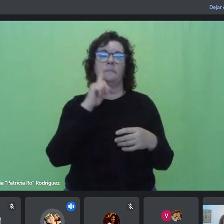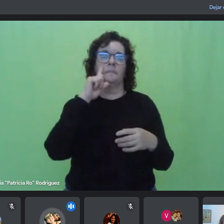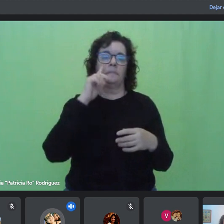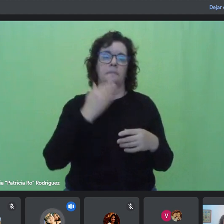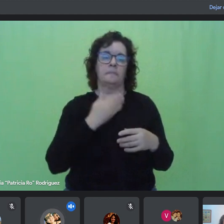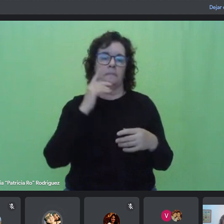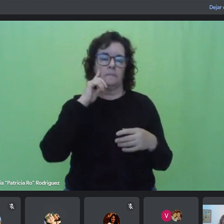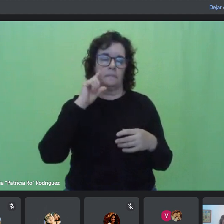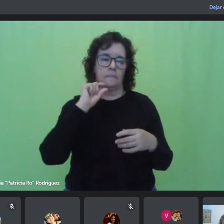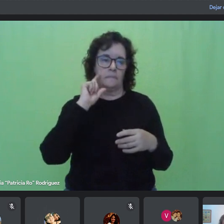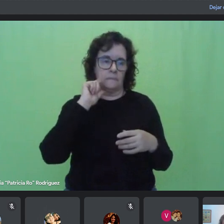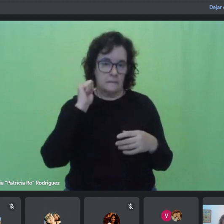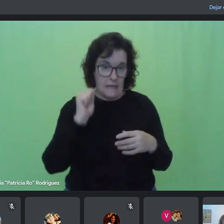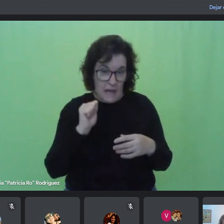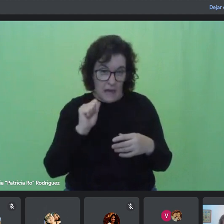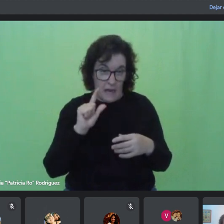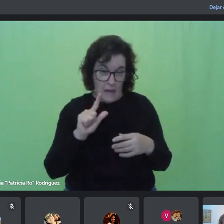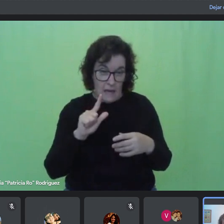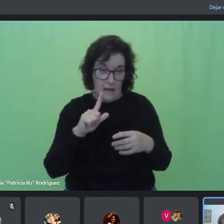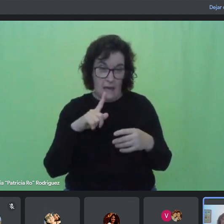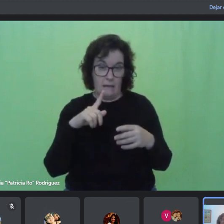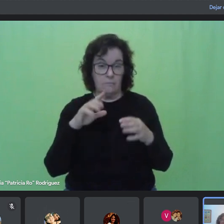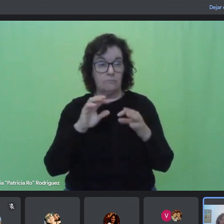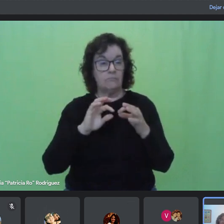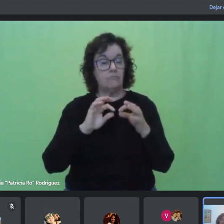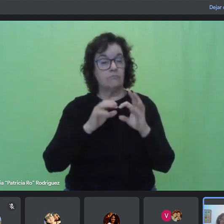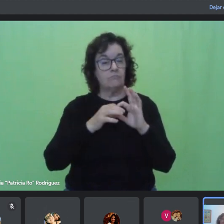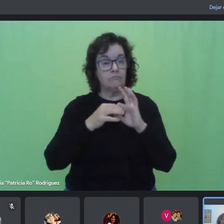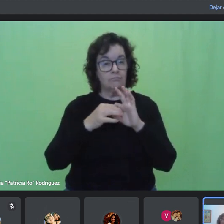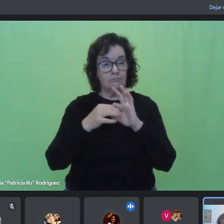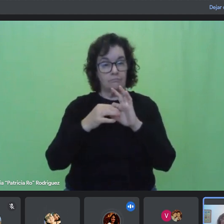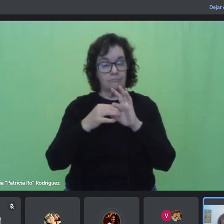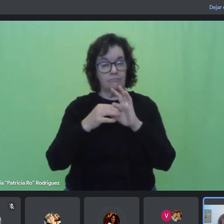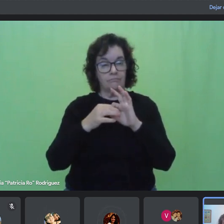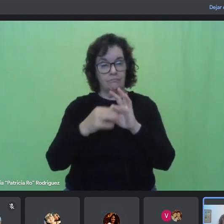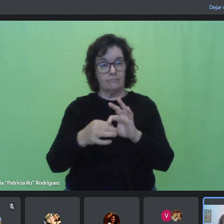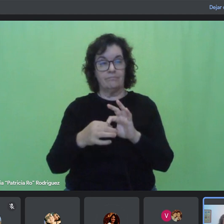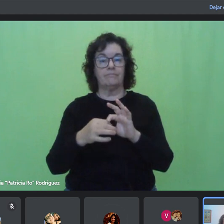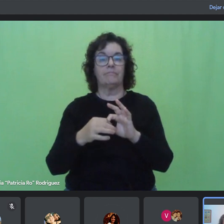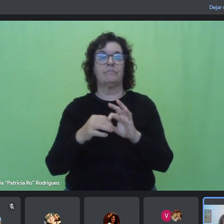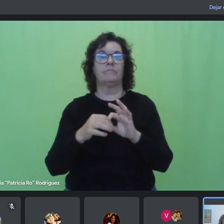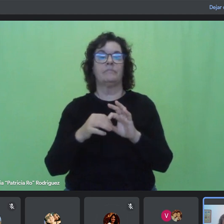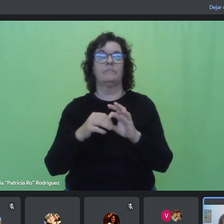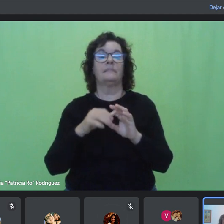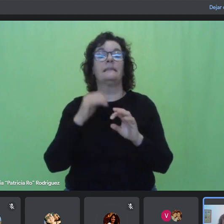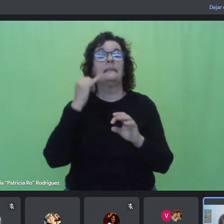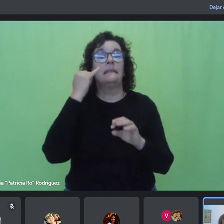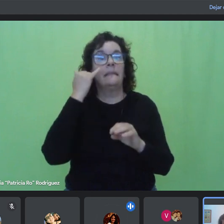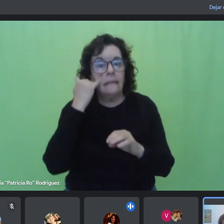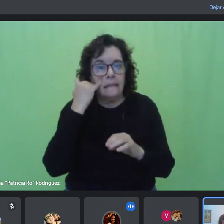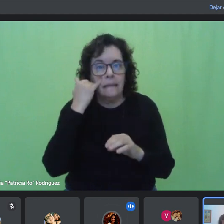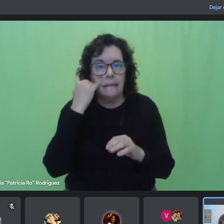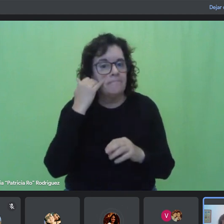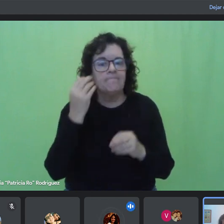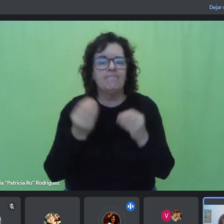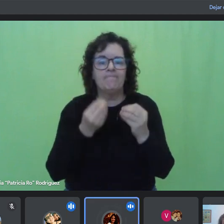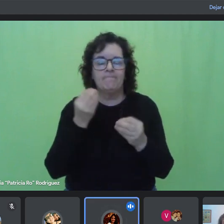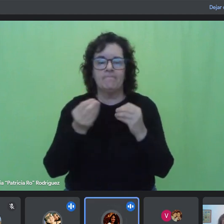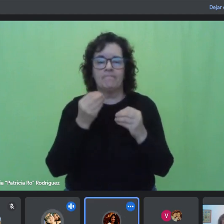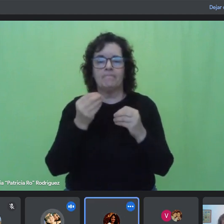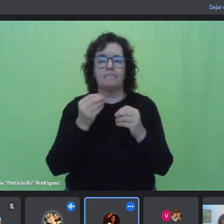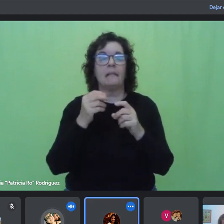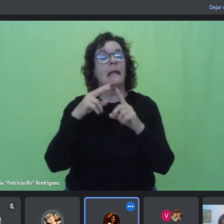Relacionado a la tecnología. No, de la inteligencia artificial y ¿de qué cosa? De las tecnologías, de